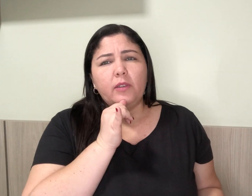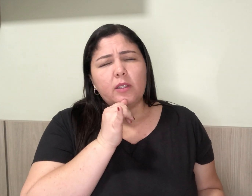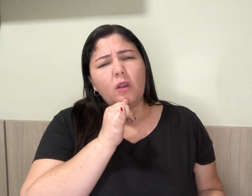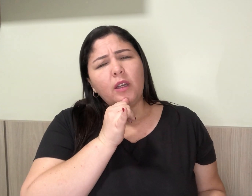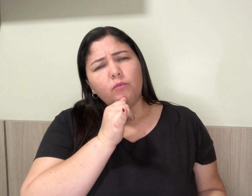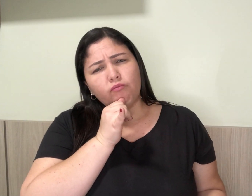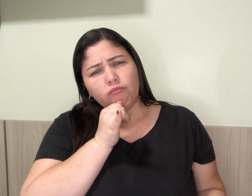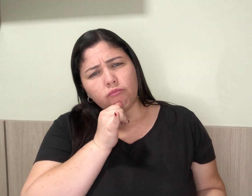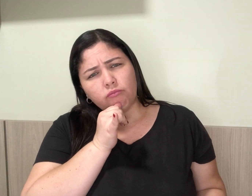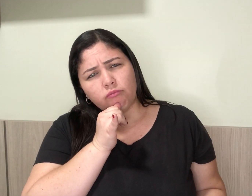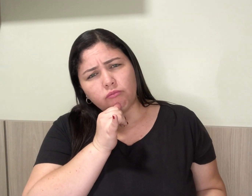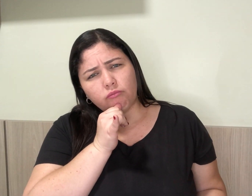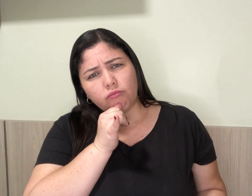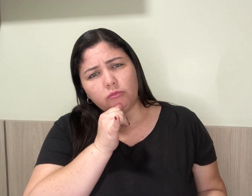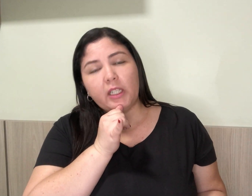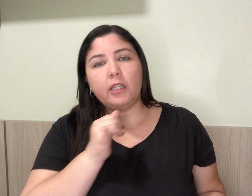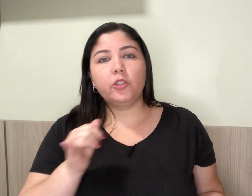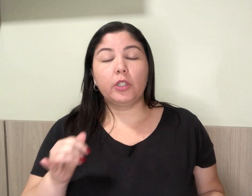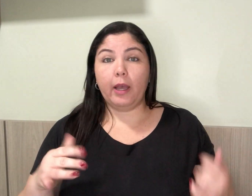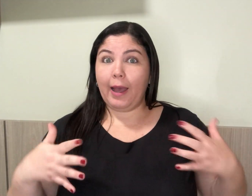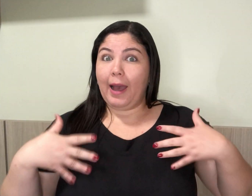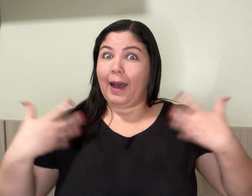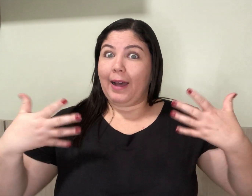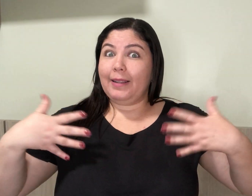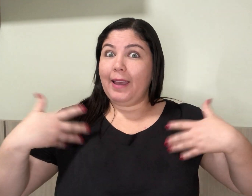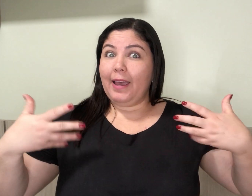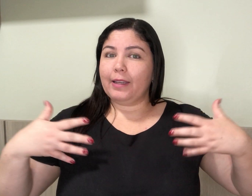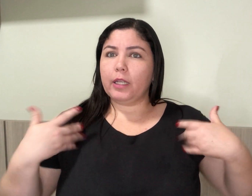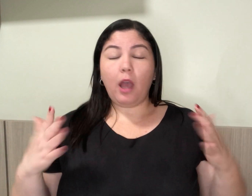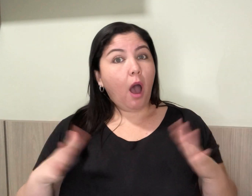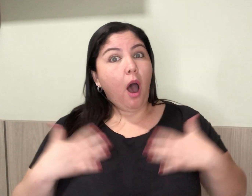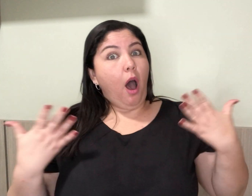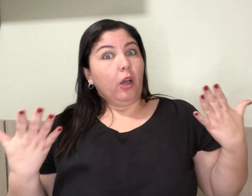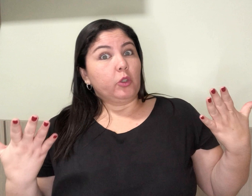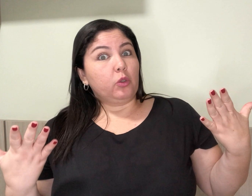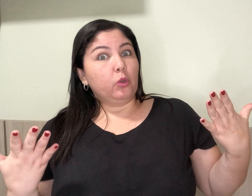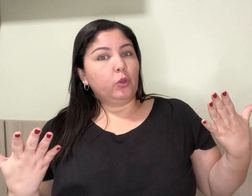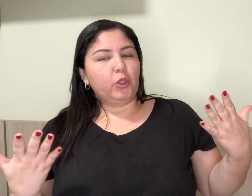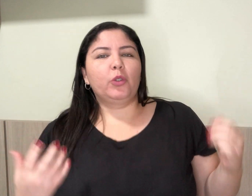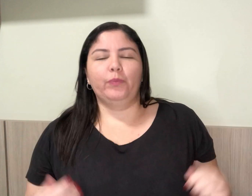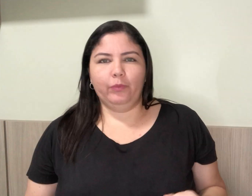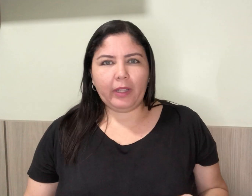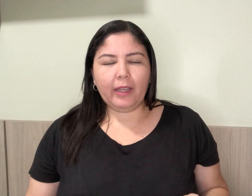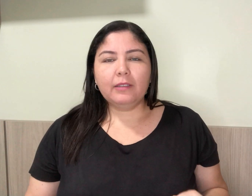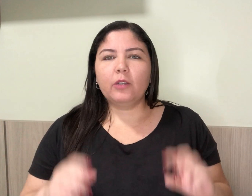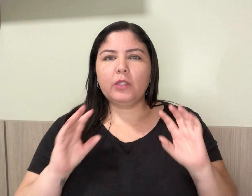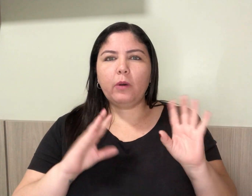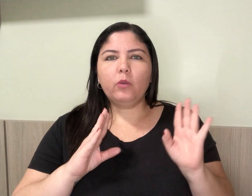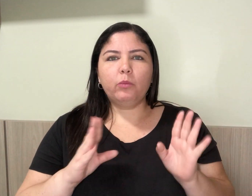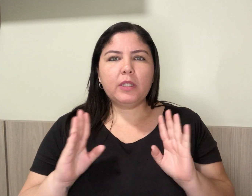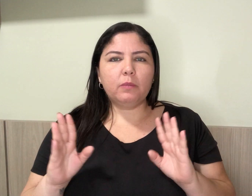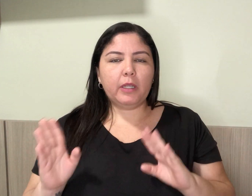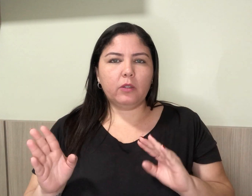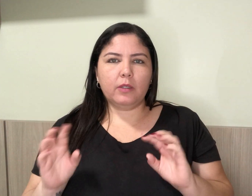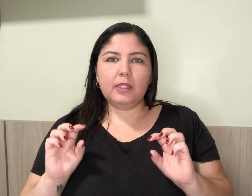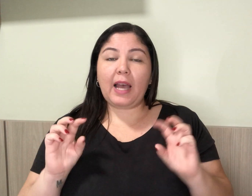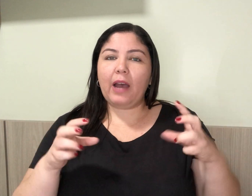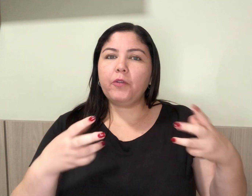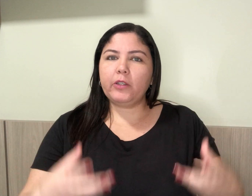faço, triste, alegre, susto, né? Então, são algumas expressões